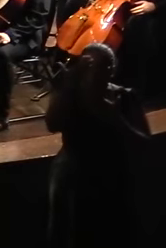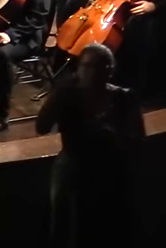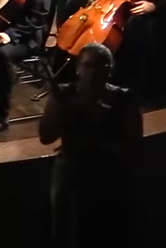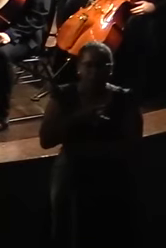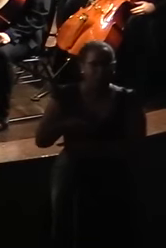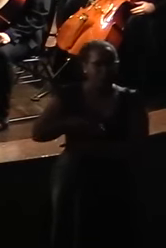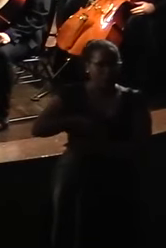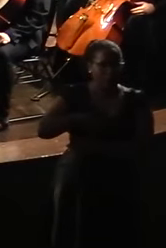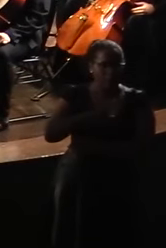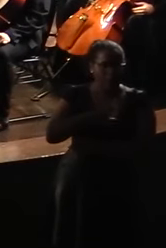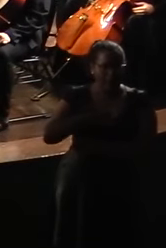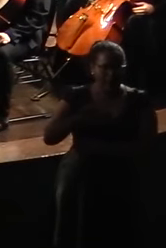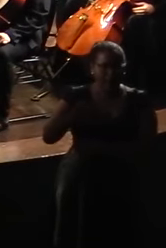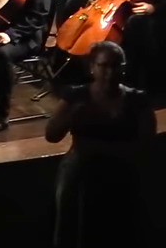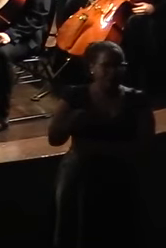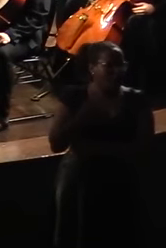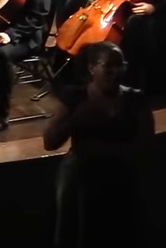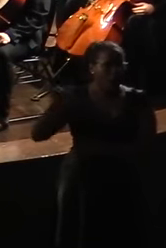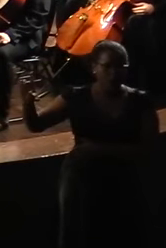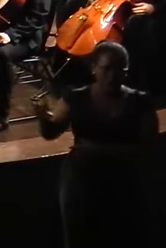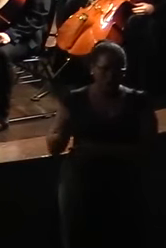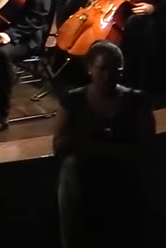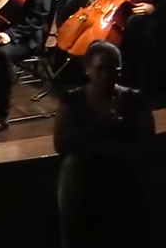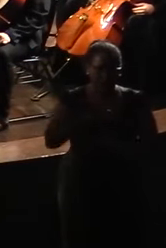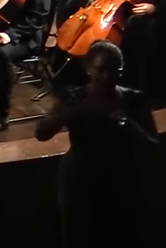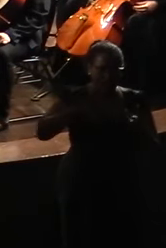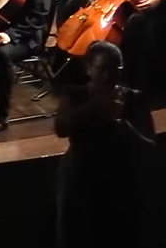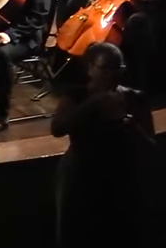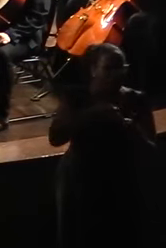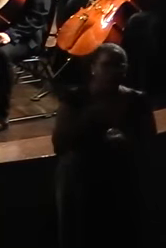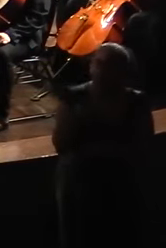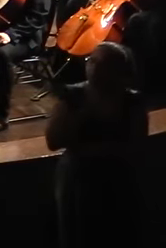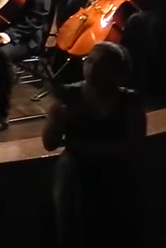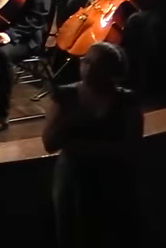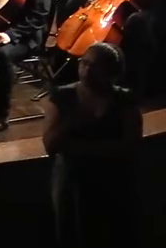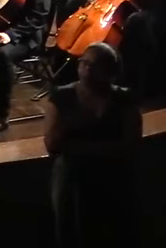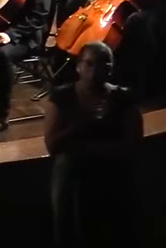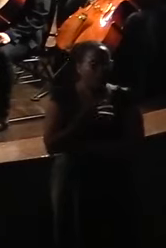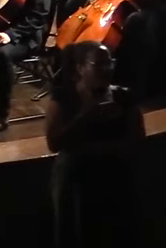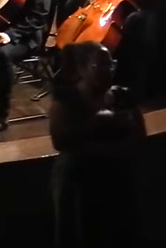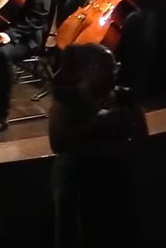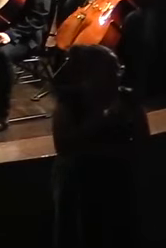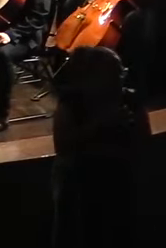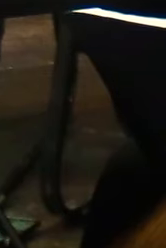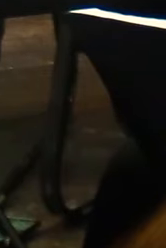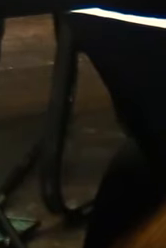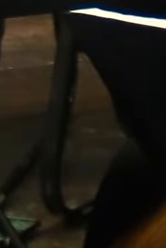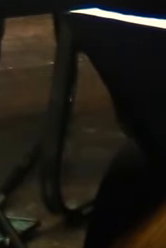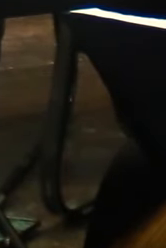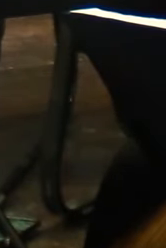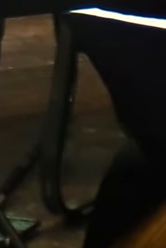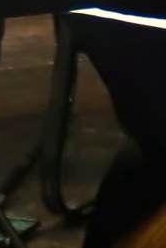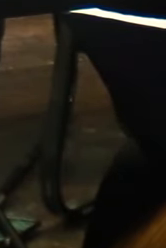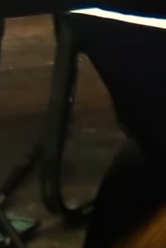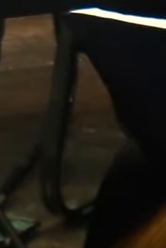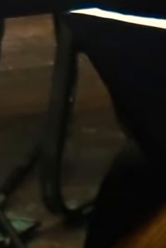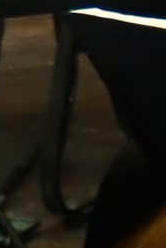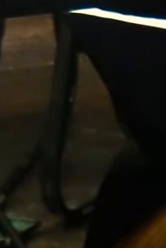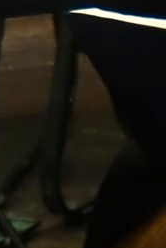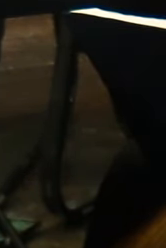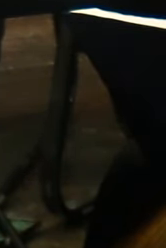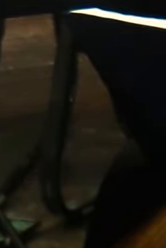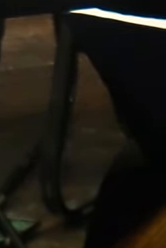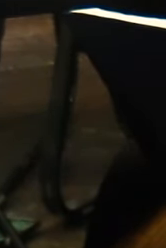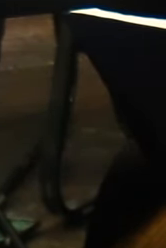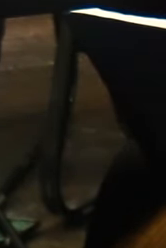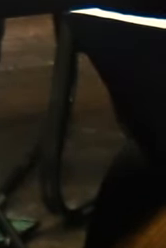Márcio, que quando eu cheguei aqui no campus, falei assim: professor, gostaria de fazer uma mobilidade, gostaria de vir trabalhar aqui alguns dias